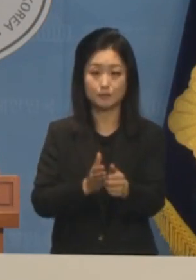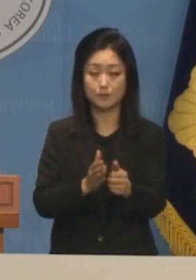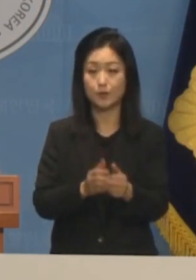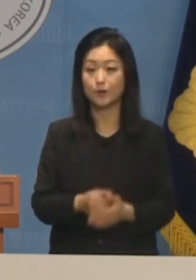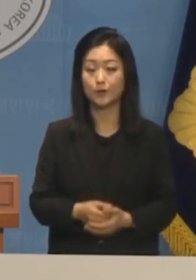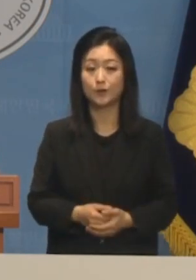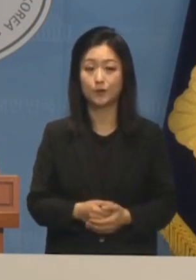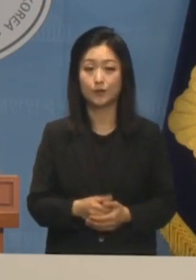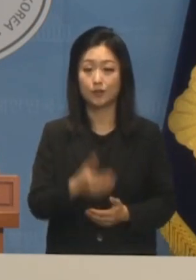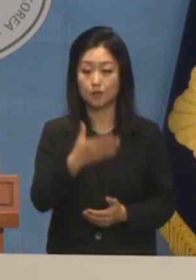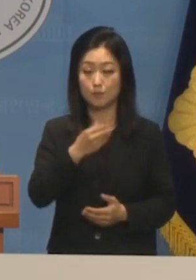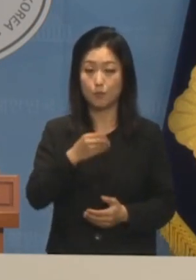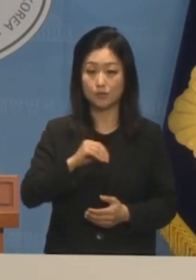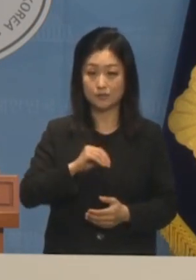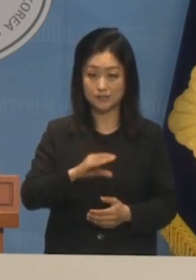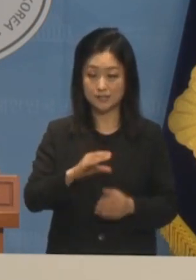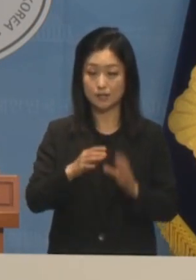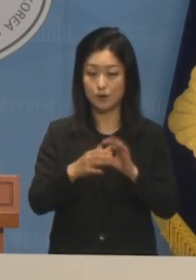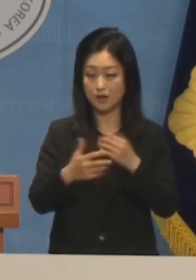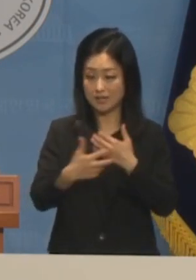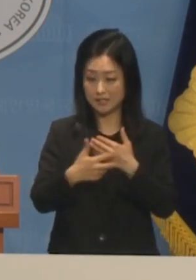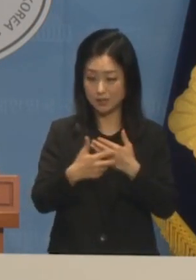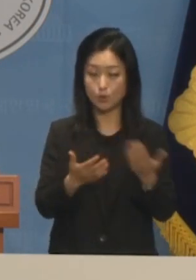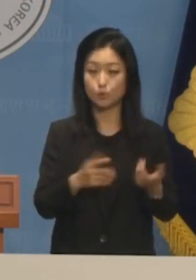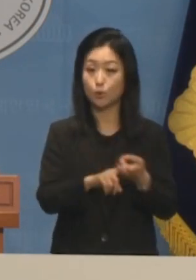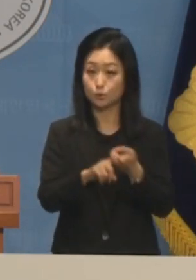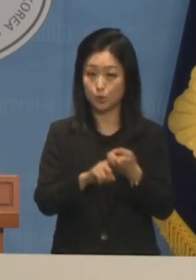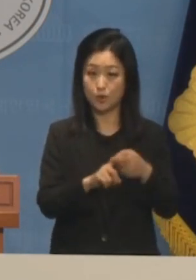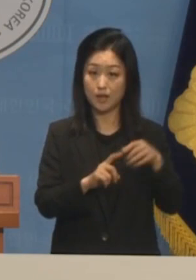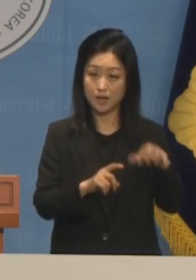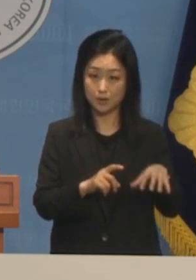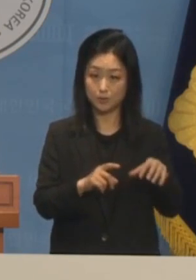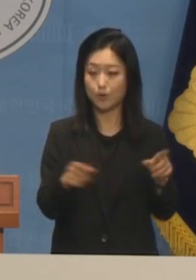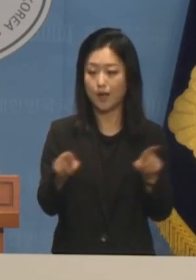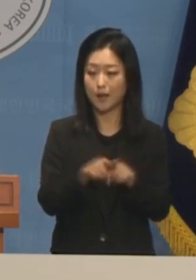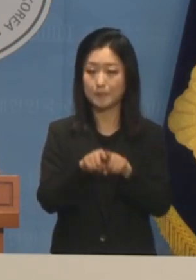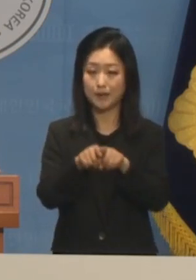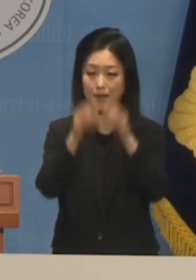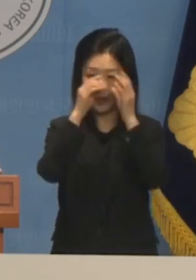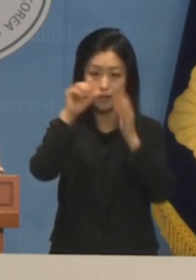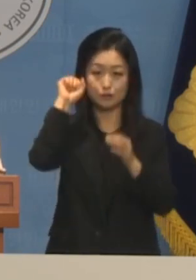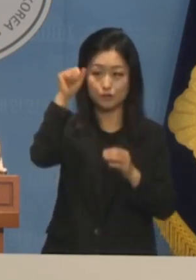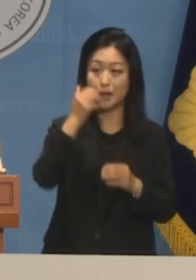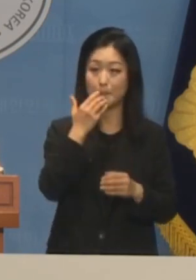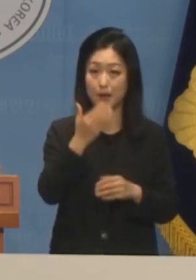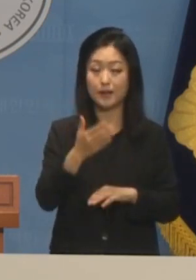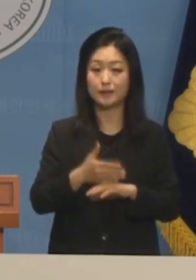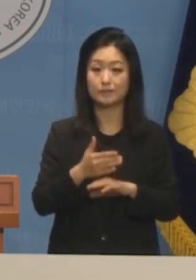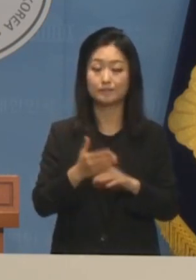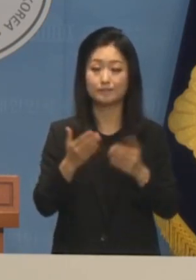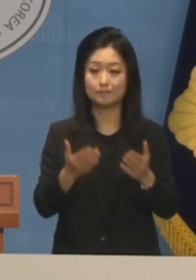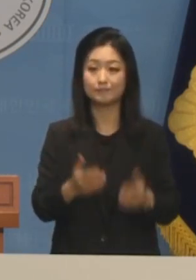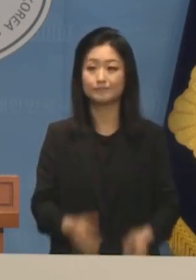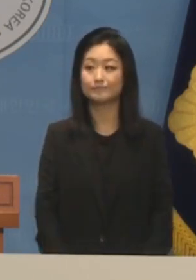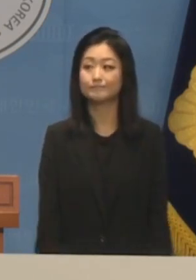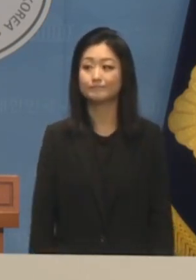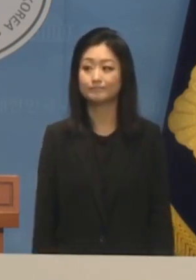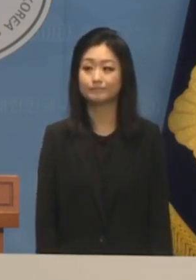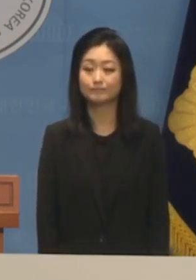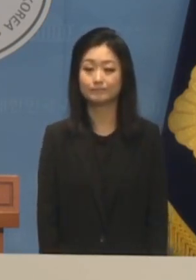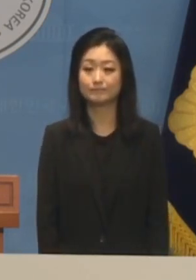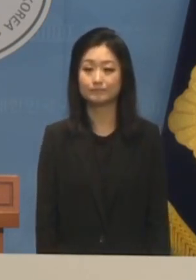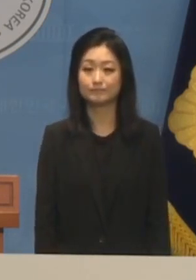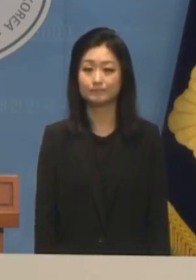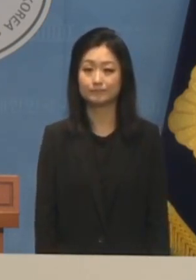합니다. 보건의료노조도 공무직위원회법이 제정될 수 있도록 끝까지 함께 투쟁하겠습니다. 고맙습니다.